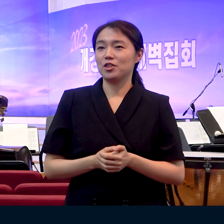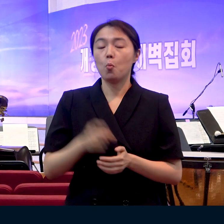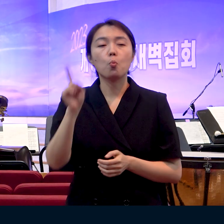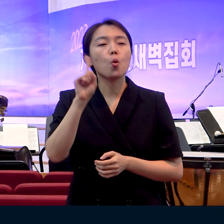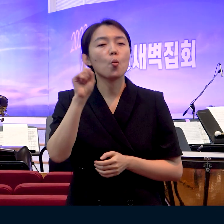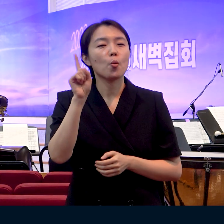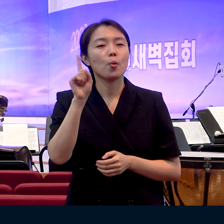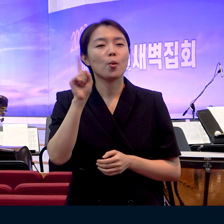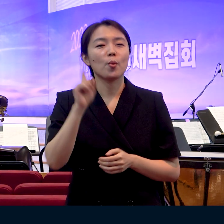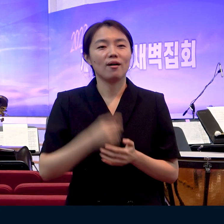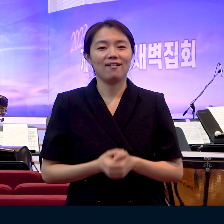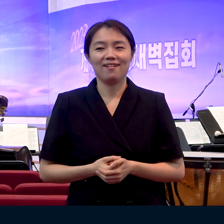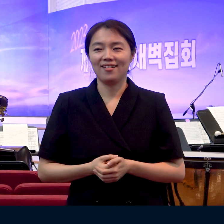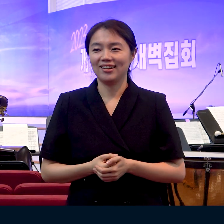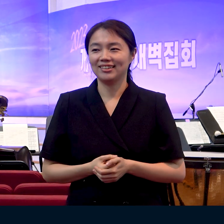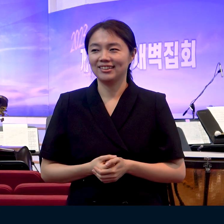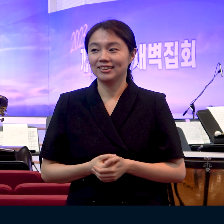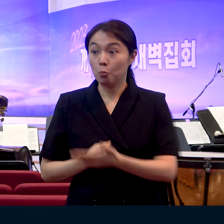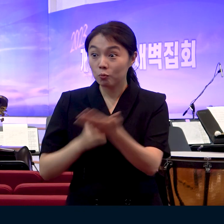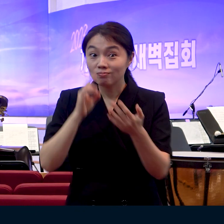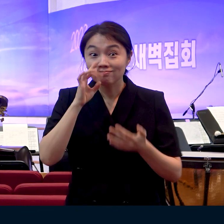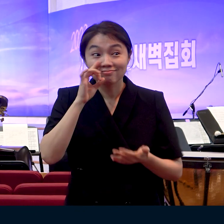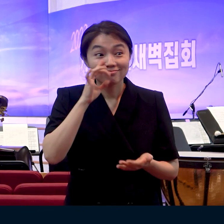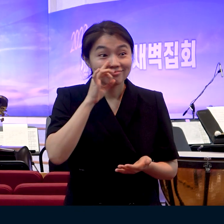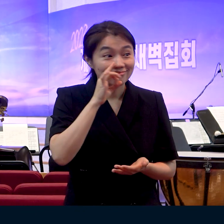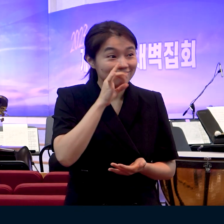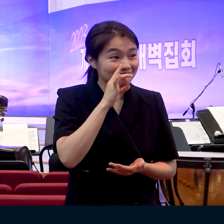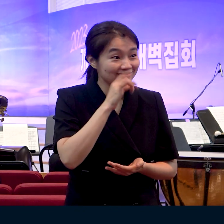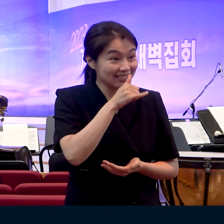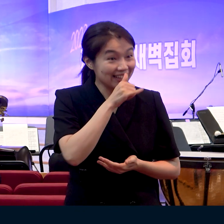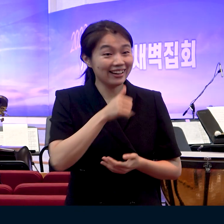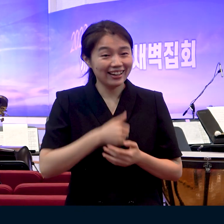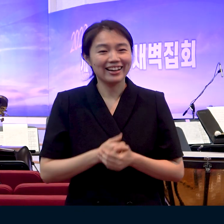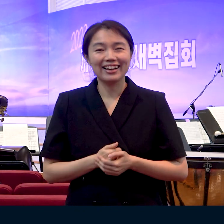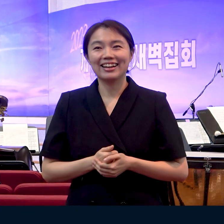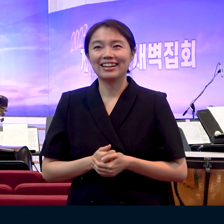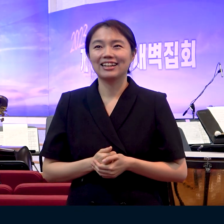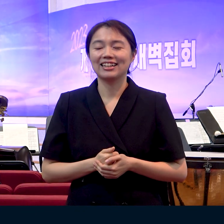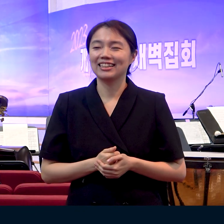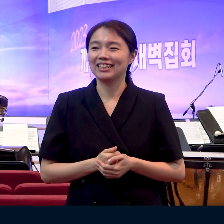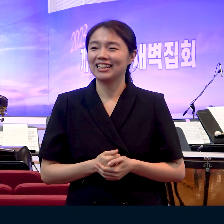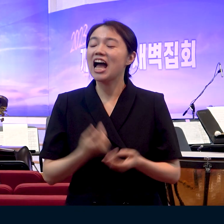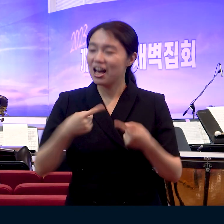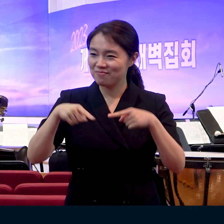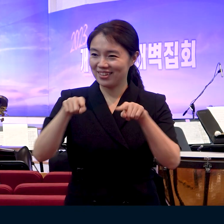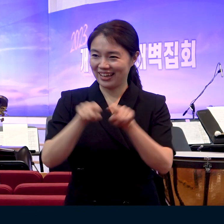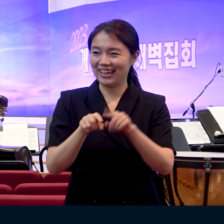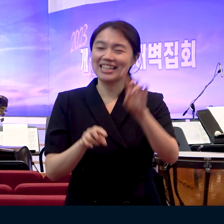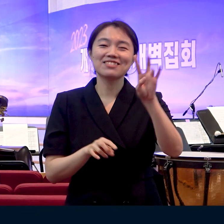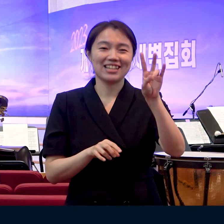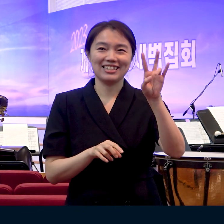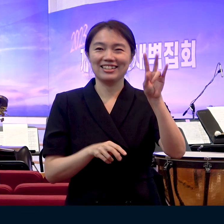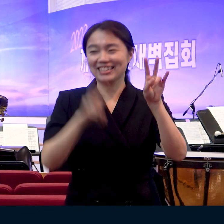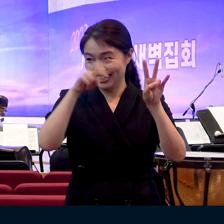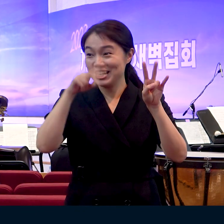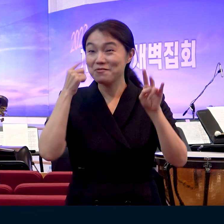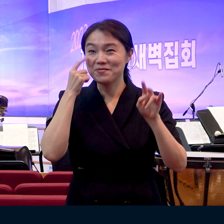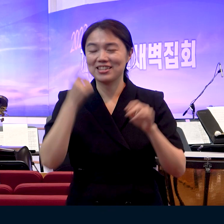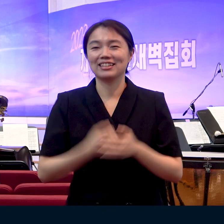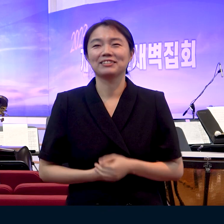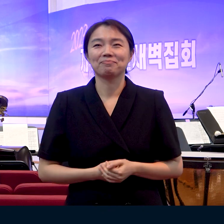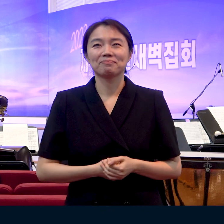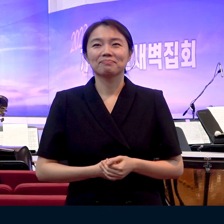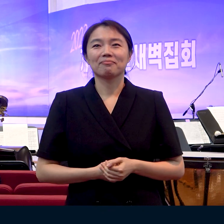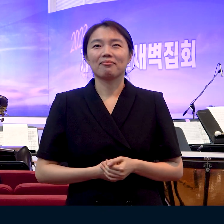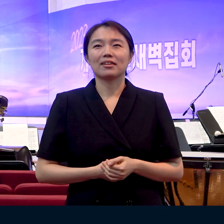그게 무엇일까? 여러분 궁금하시죠? 그걸 알기 위해서 먼저 우리 함께 24절을 같이 한번 읽어보도록